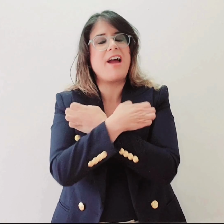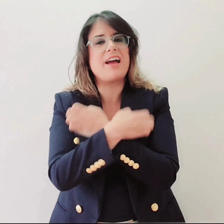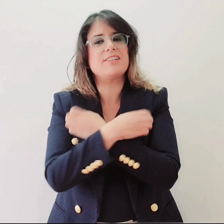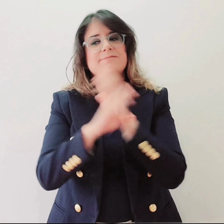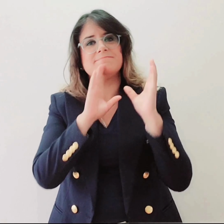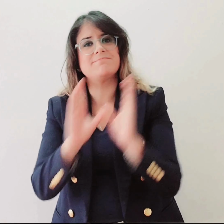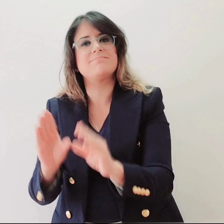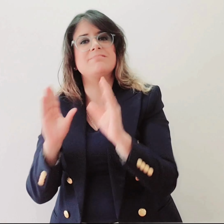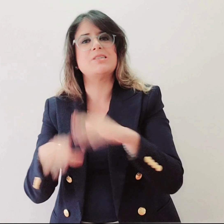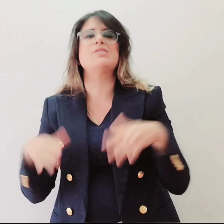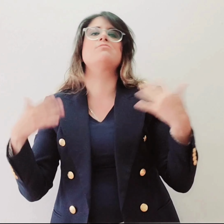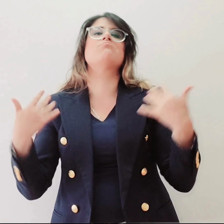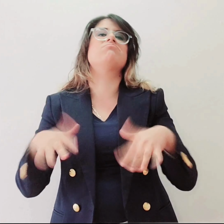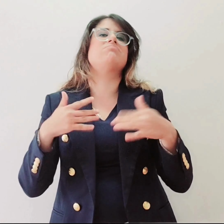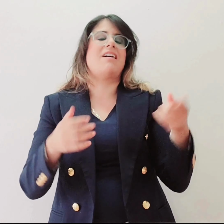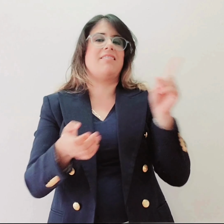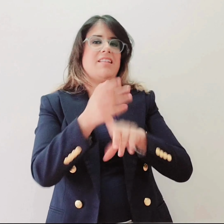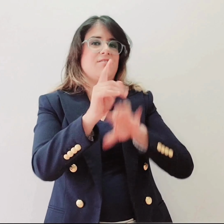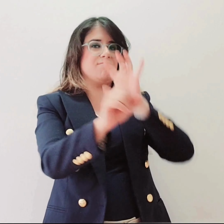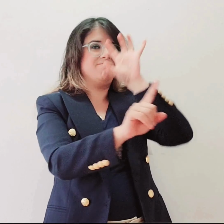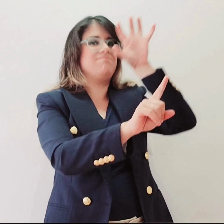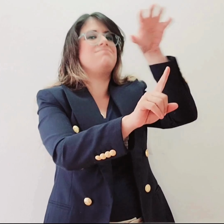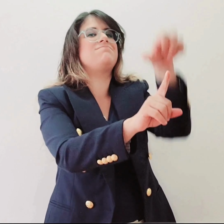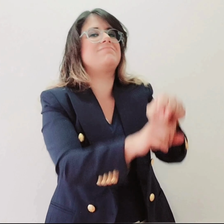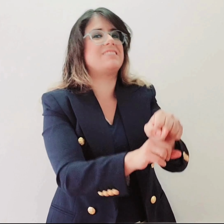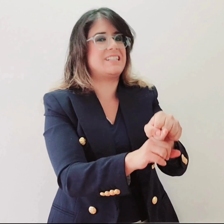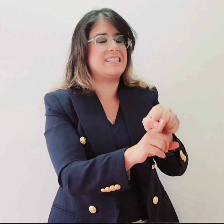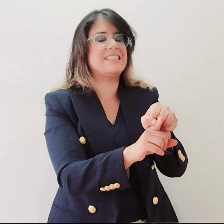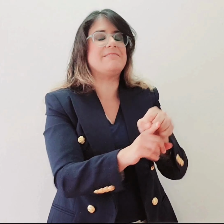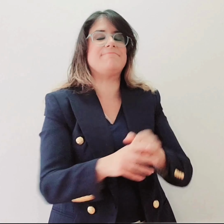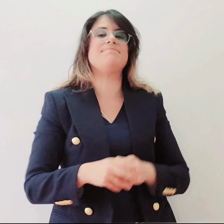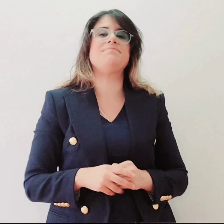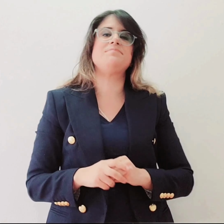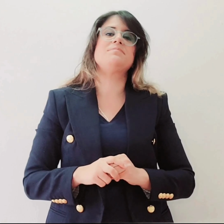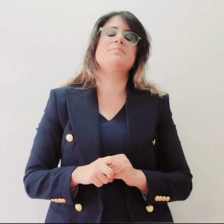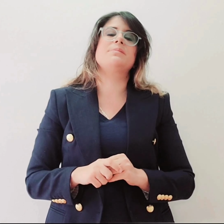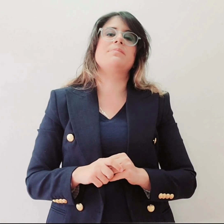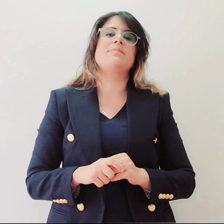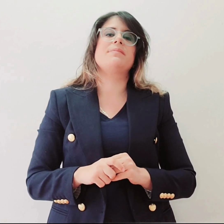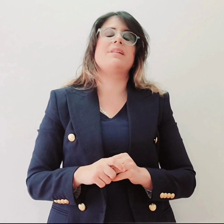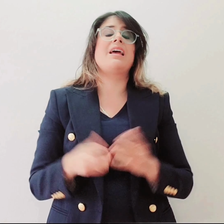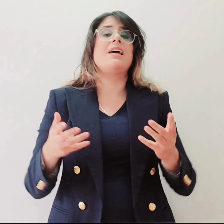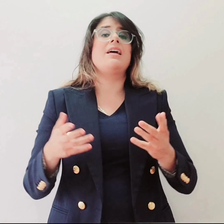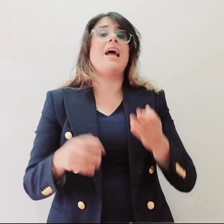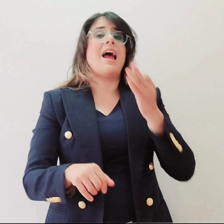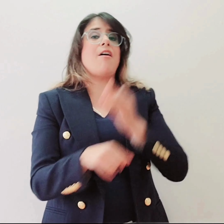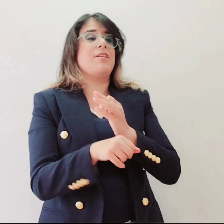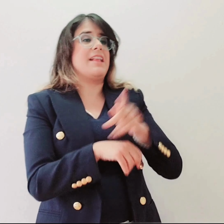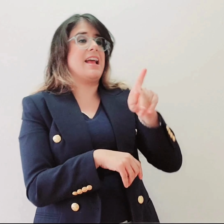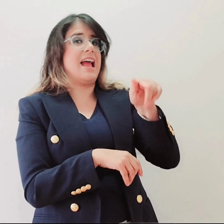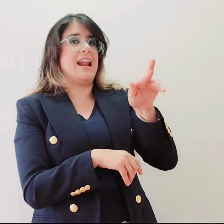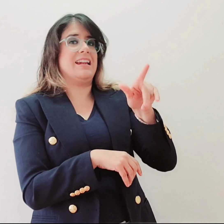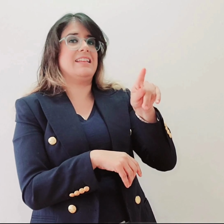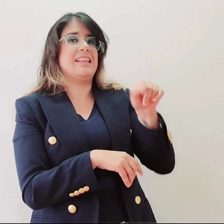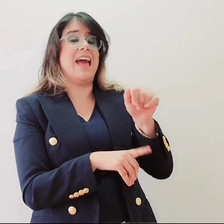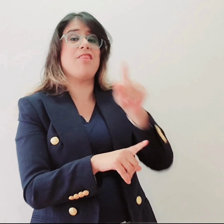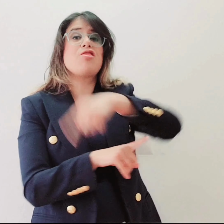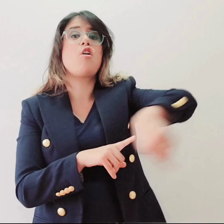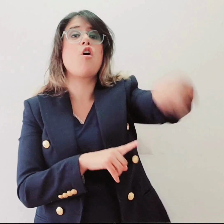acompañar a los hijos es todo un reto y lo hemos vivido. Y creo que vale la pena recordar, Carlita, recordar todos, que el objetivo